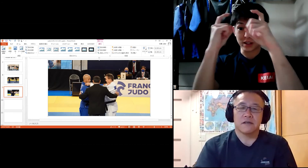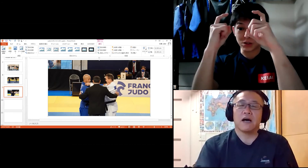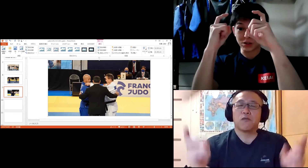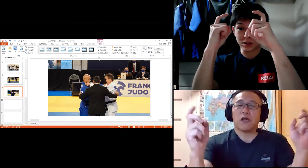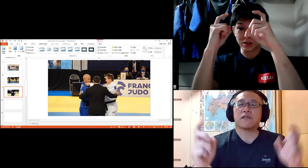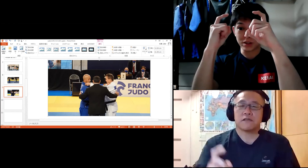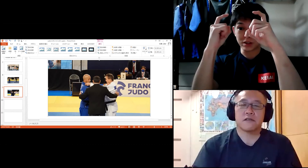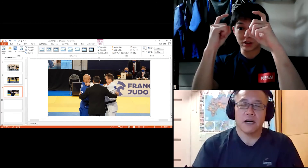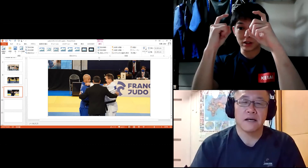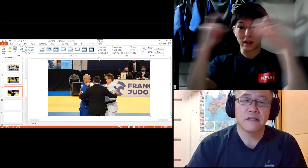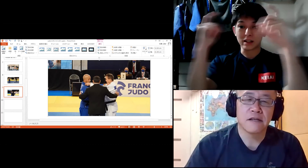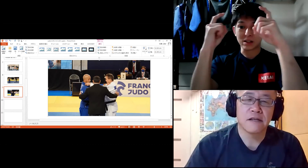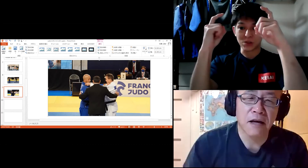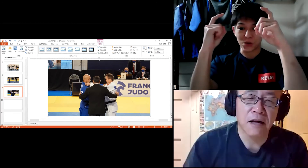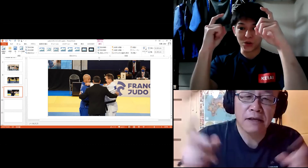あ、僕の挨拶、はい。